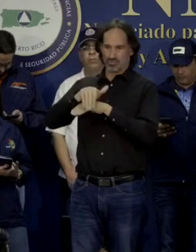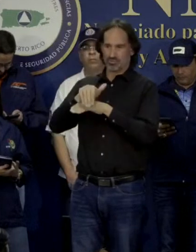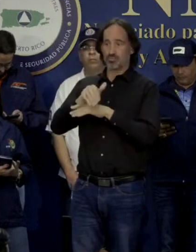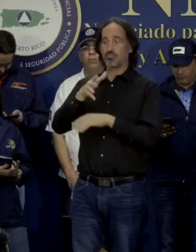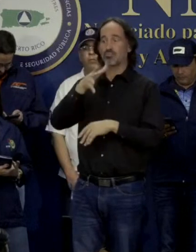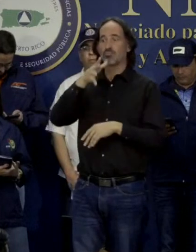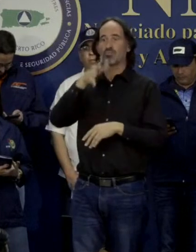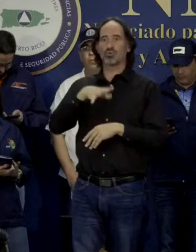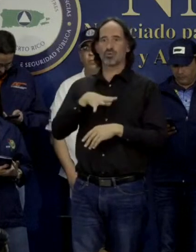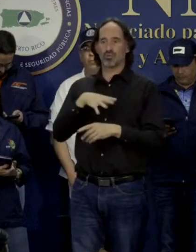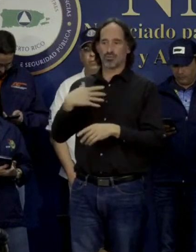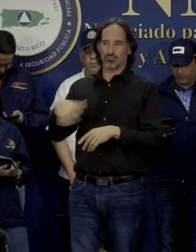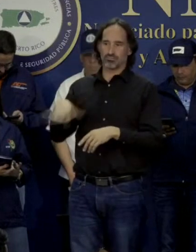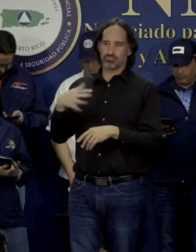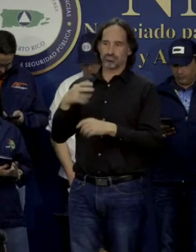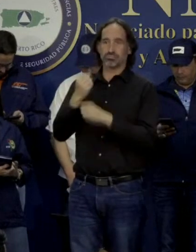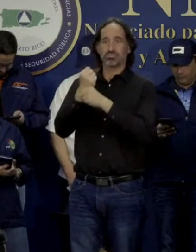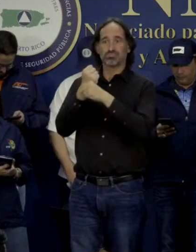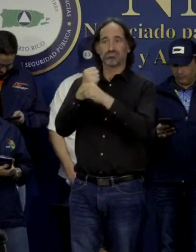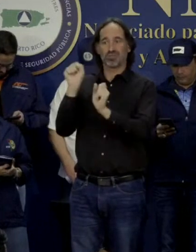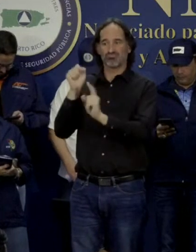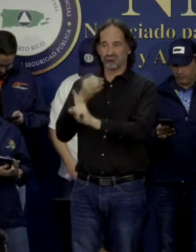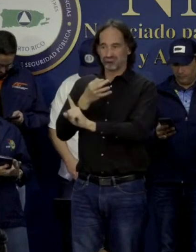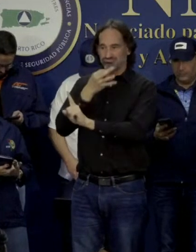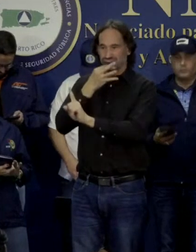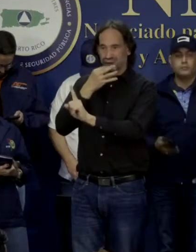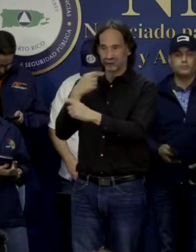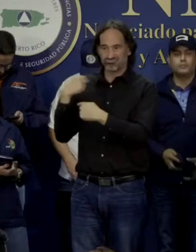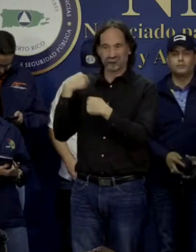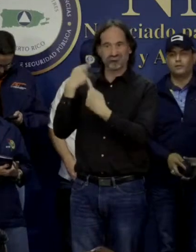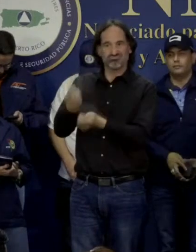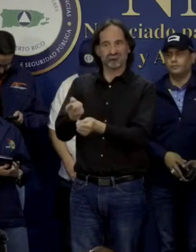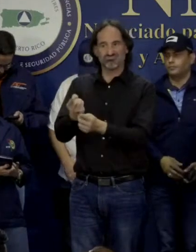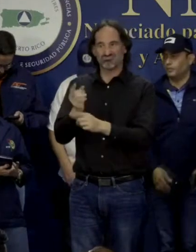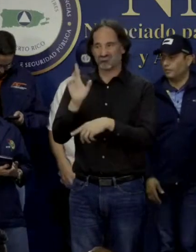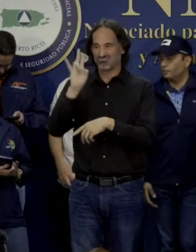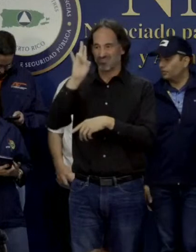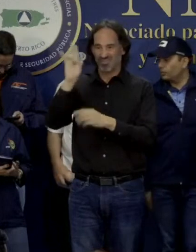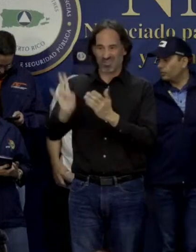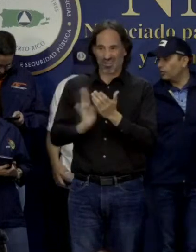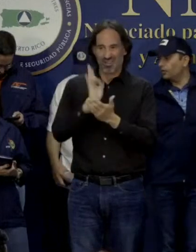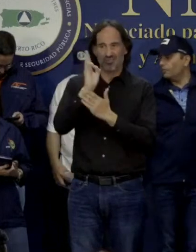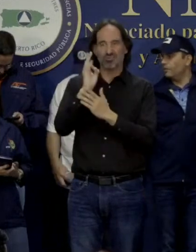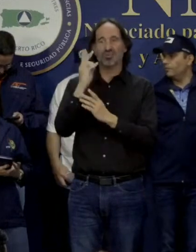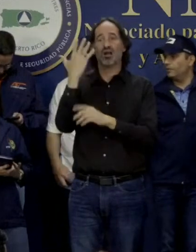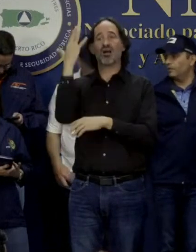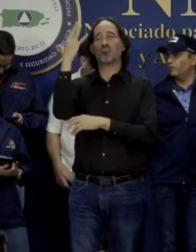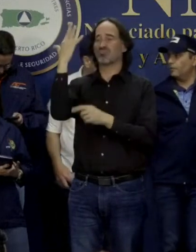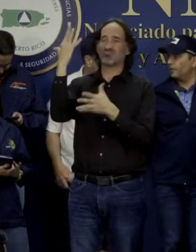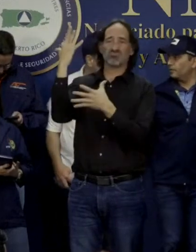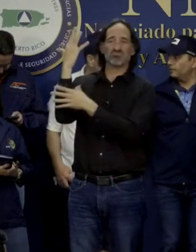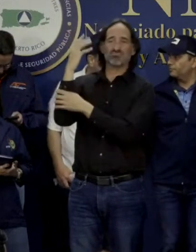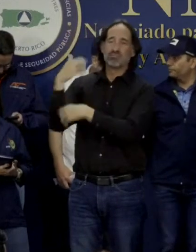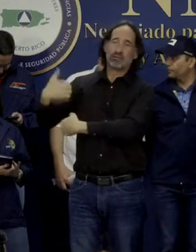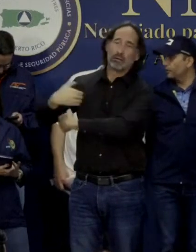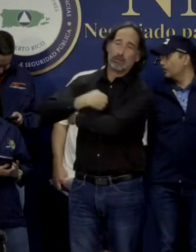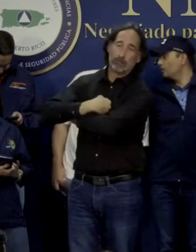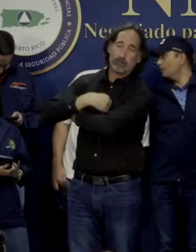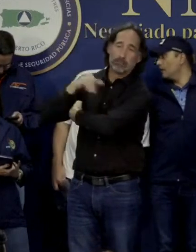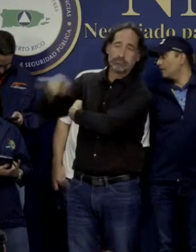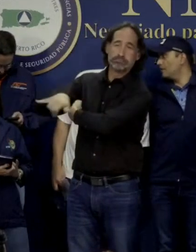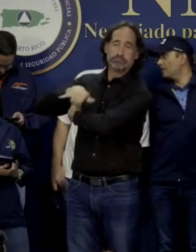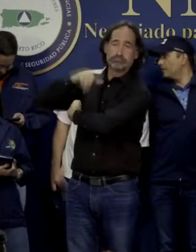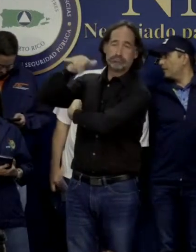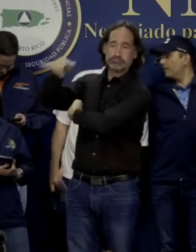que llevaba más de 7 horas enganchada en un árbol porque se tiró a cruzar a verificar, ¿verdad?, los daños que había en la calle, se tiró